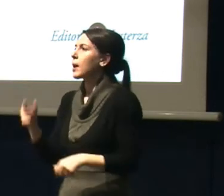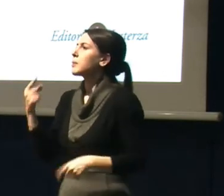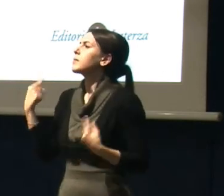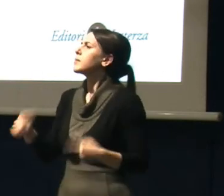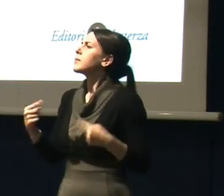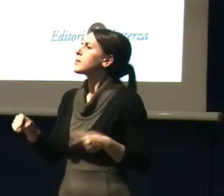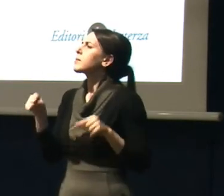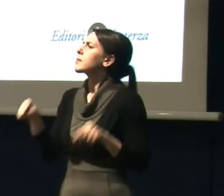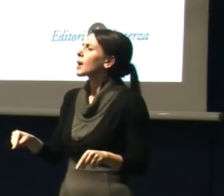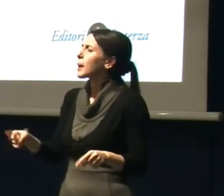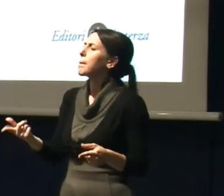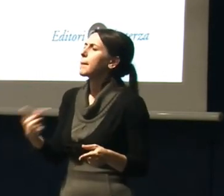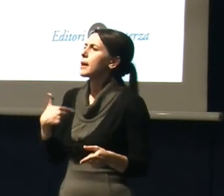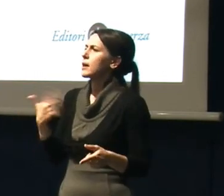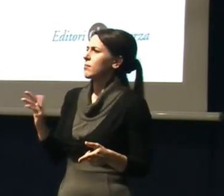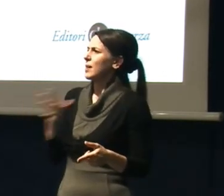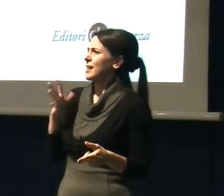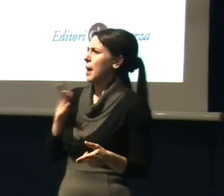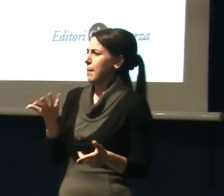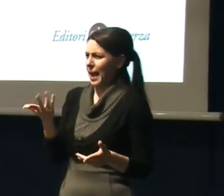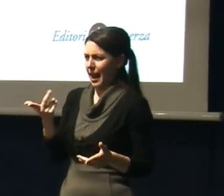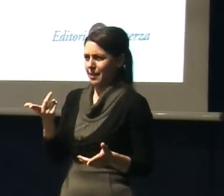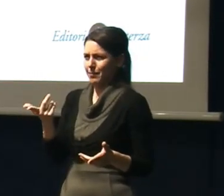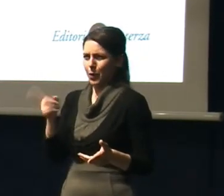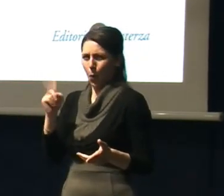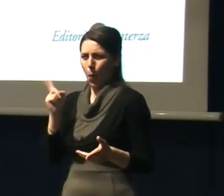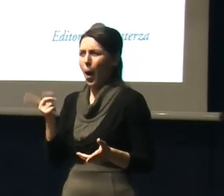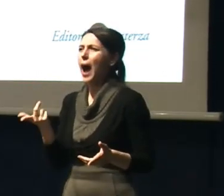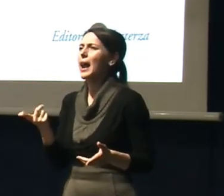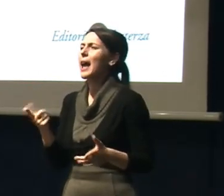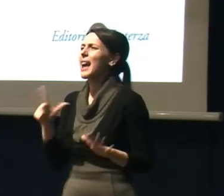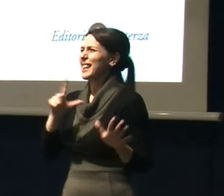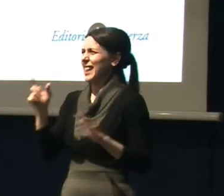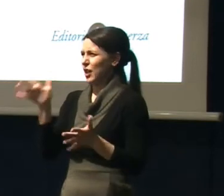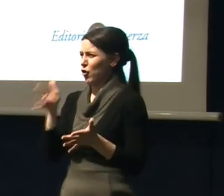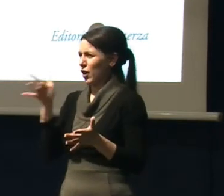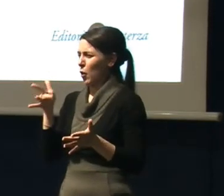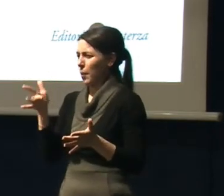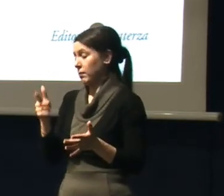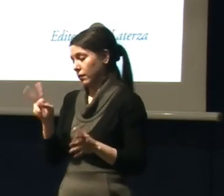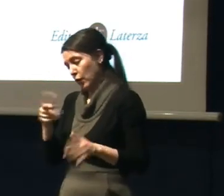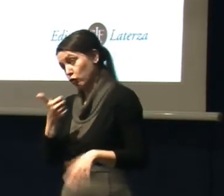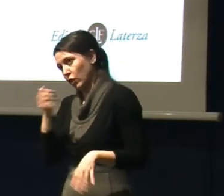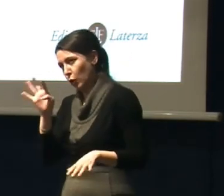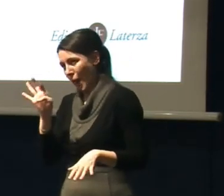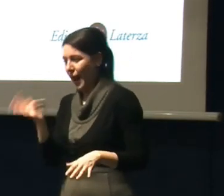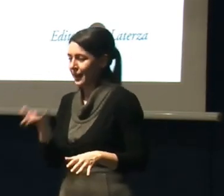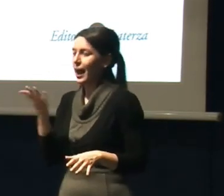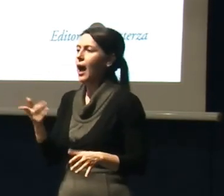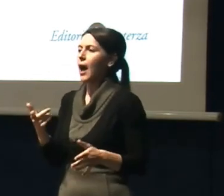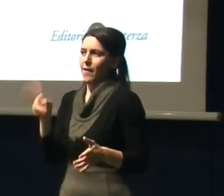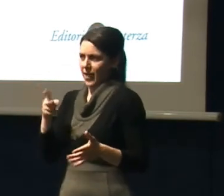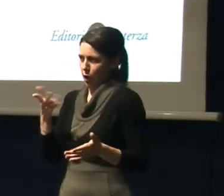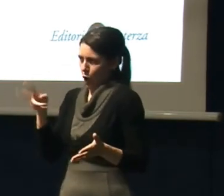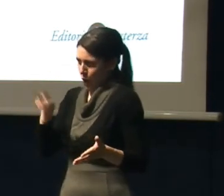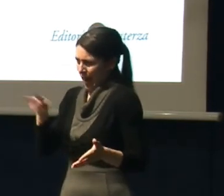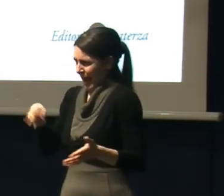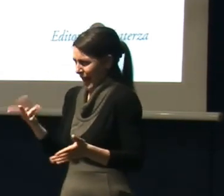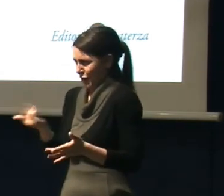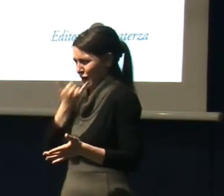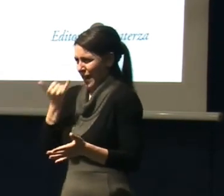perché si è detto così sembra che abbia condensato in 600 700 pagine un gap in sono 140 quindi di più agile lettura però